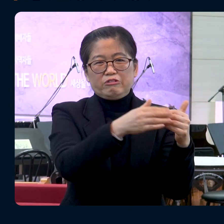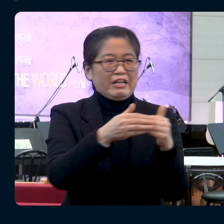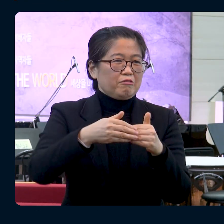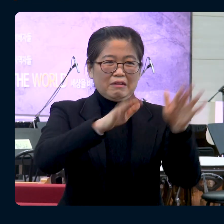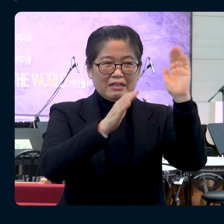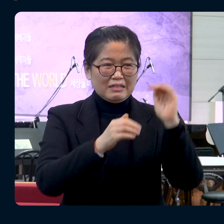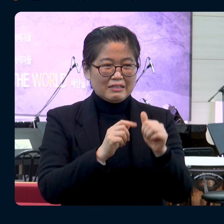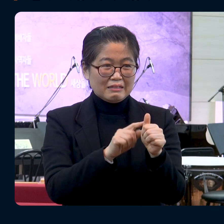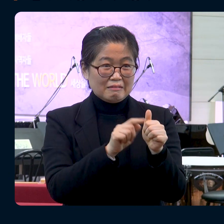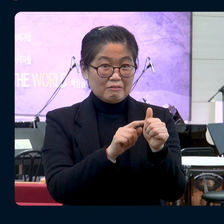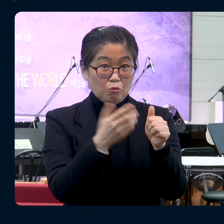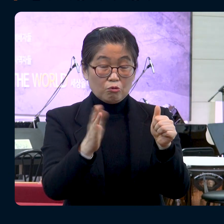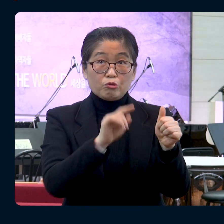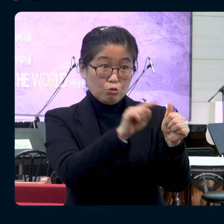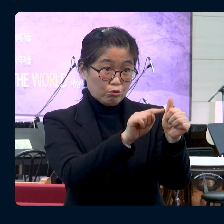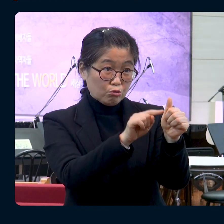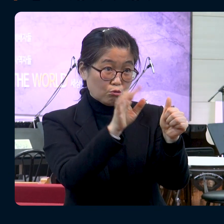걔죠.